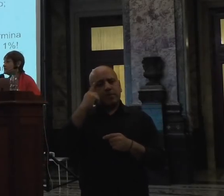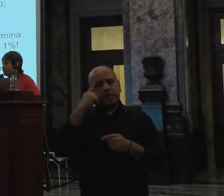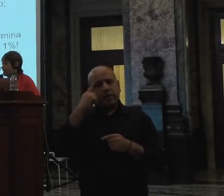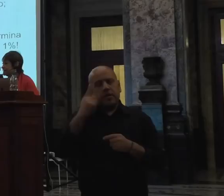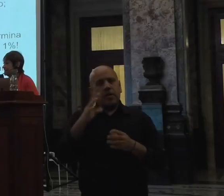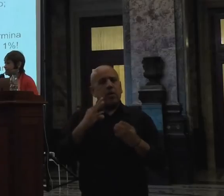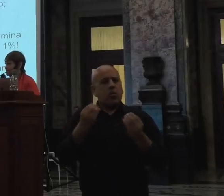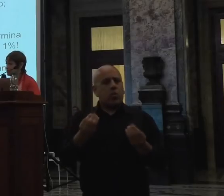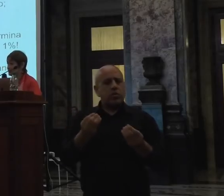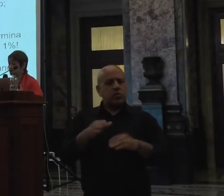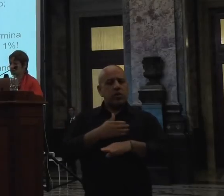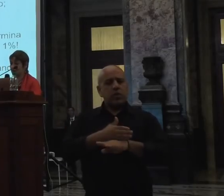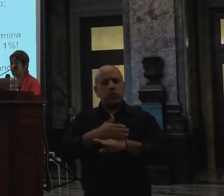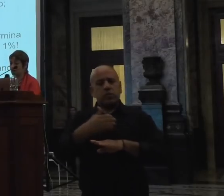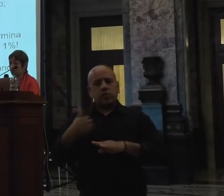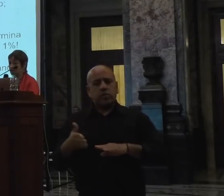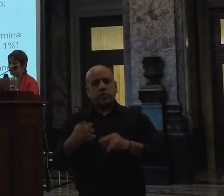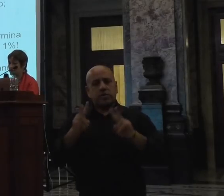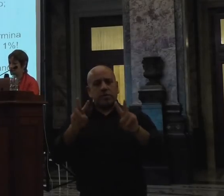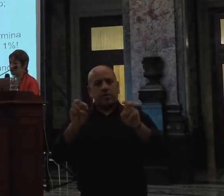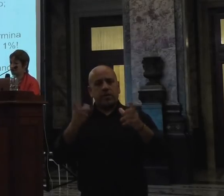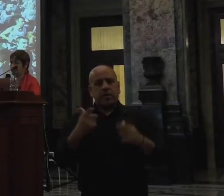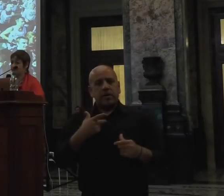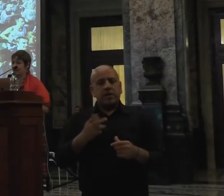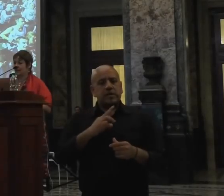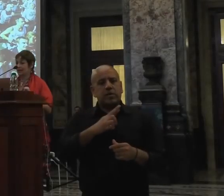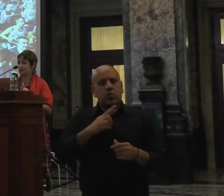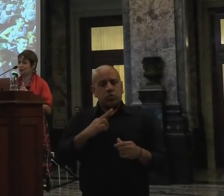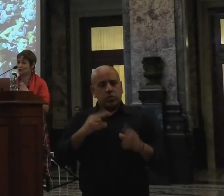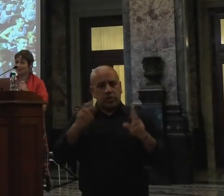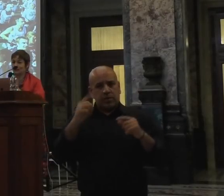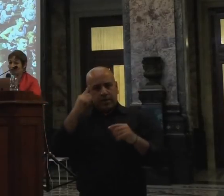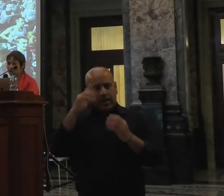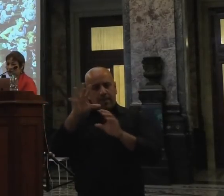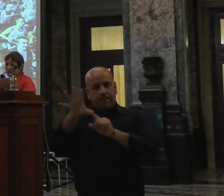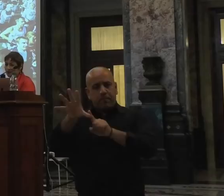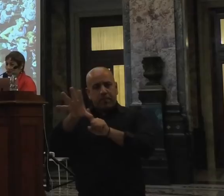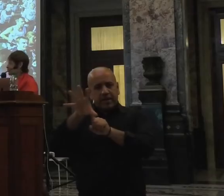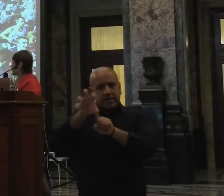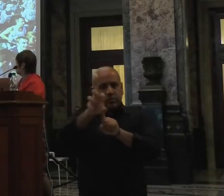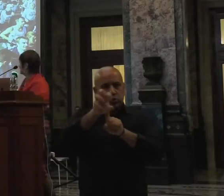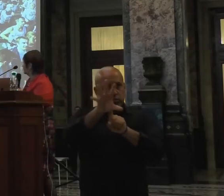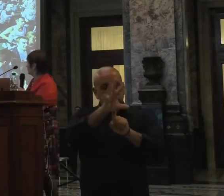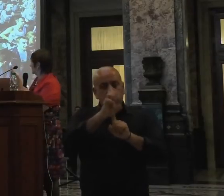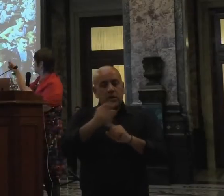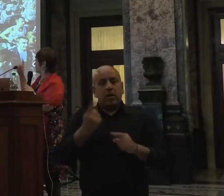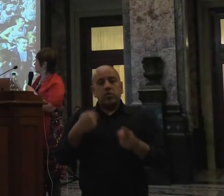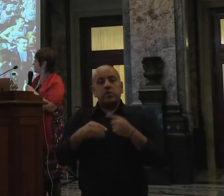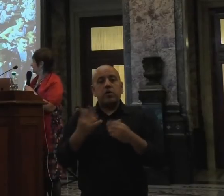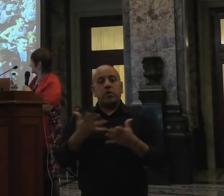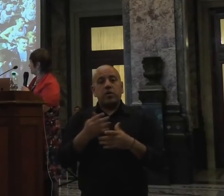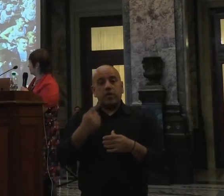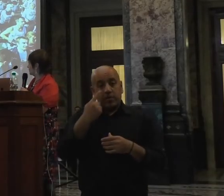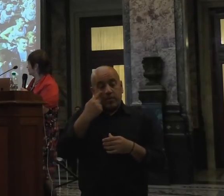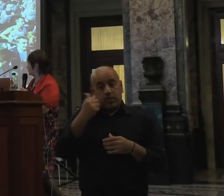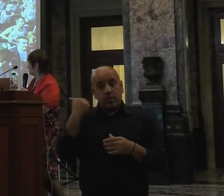las consecuencias de estos recursos limitados para la percepción diaria. Entonces, los invito a que nos traslademos por un momento. Este es el puente